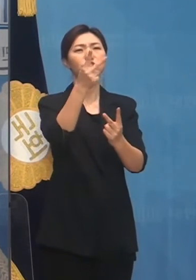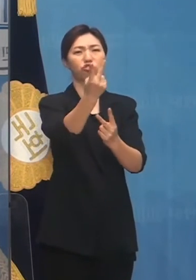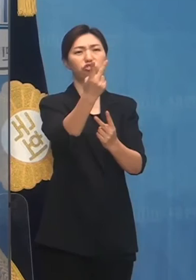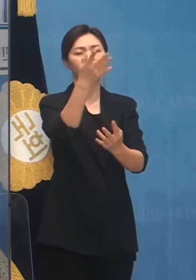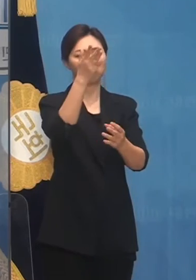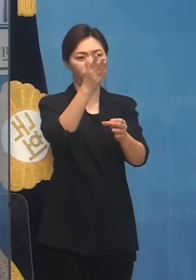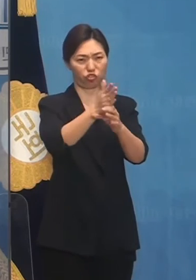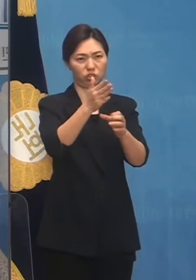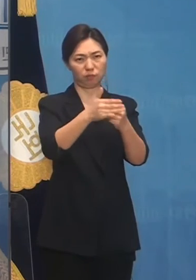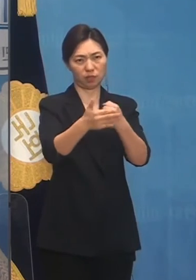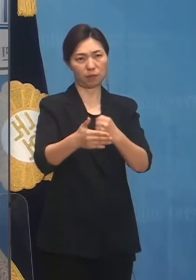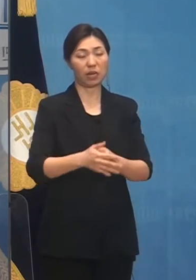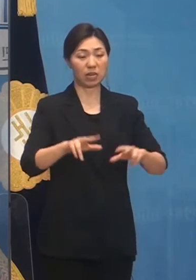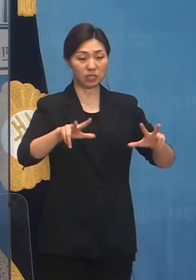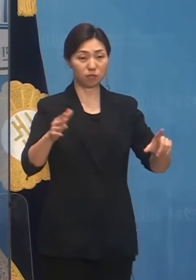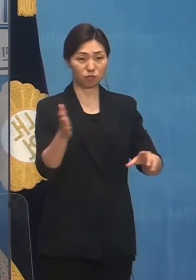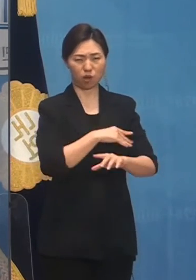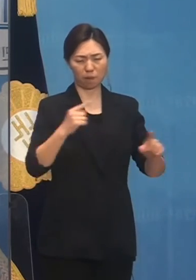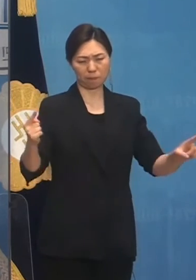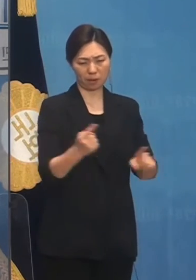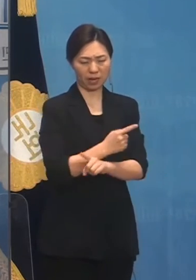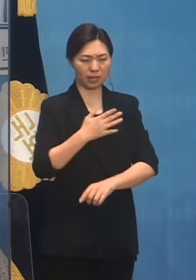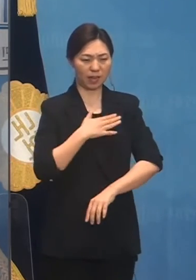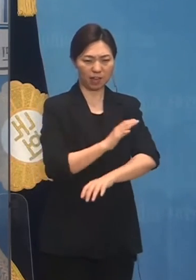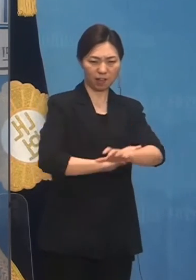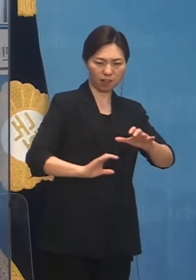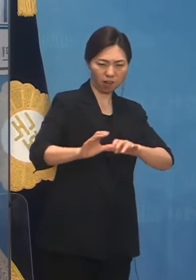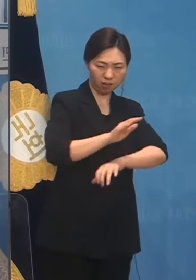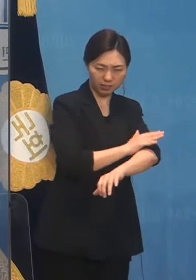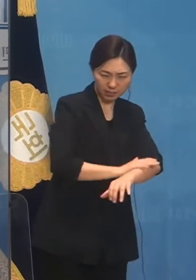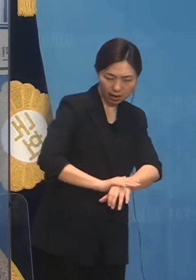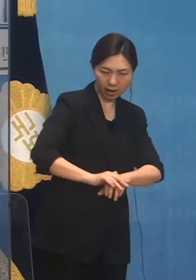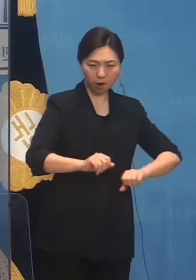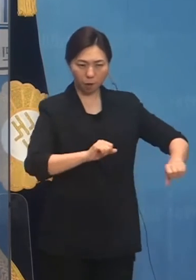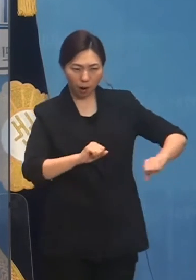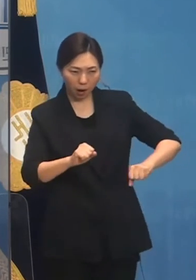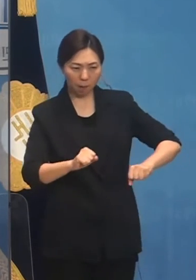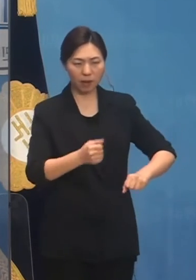합니다. 내가 더 잘해야 승리하는 시스템으로 바꿔야 합니다.